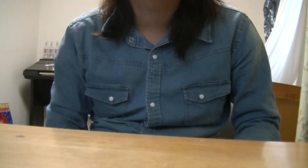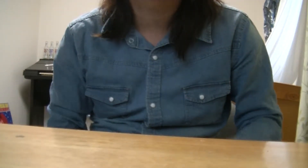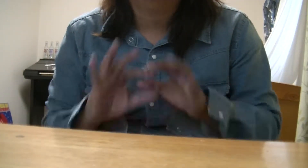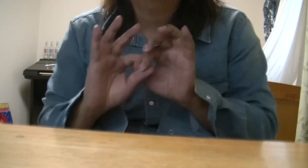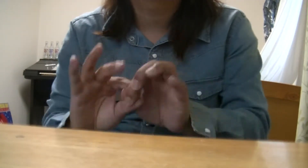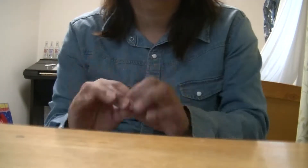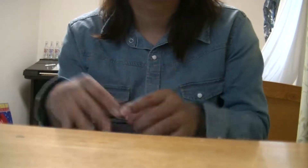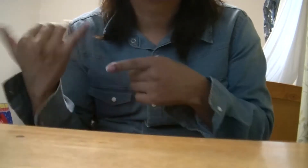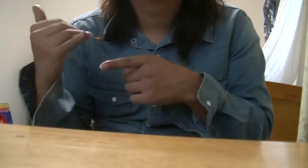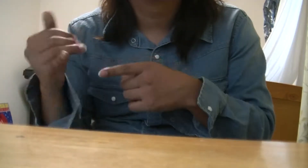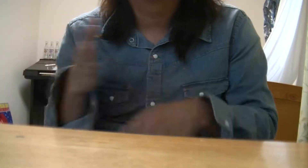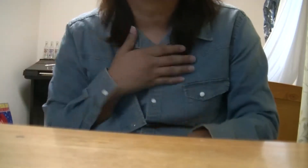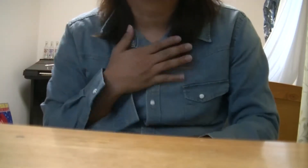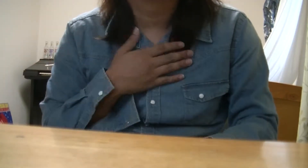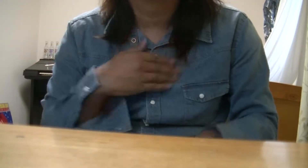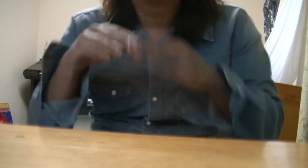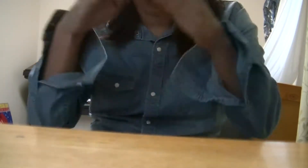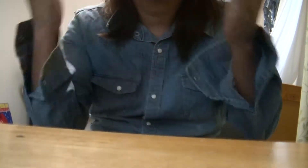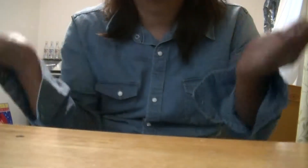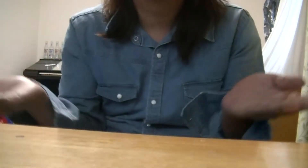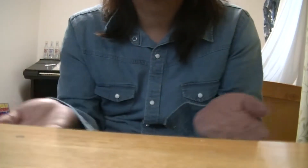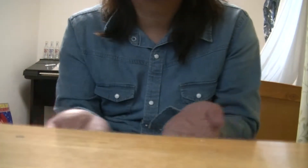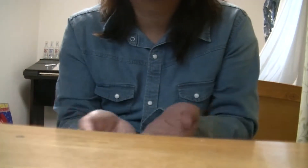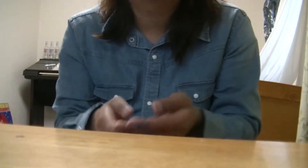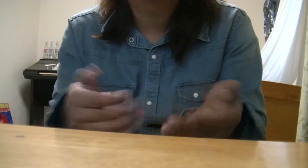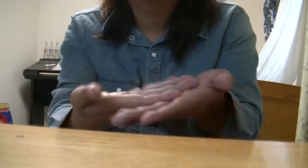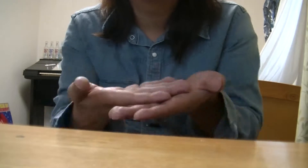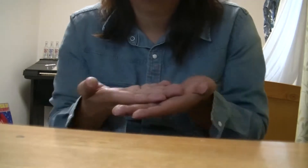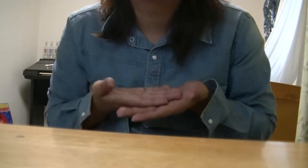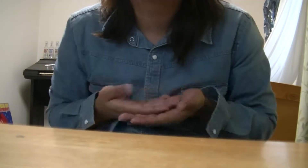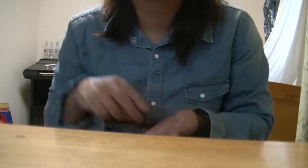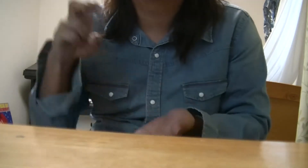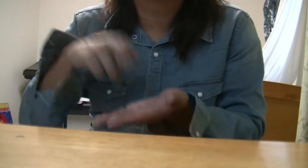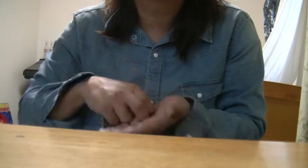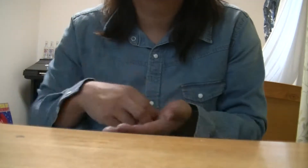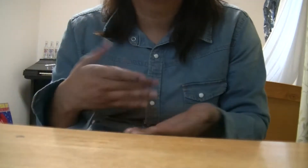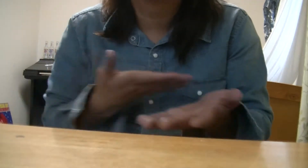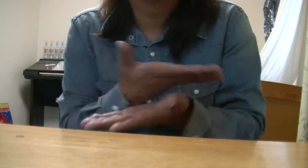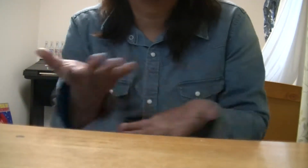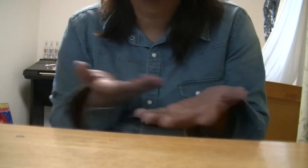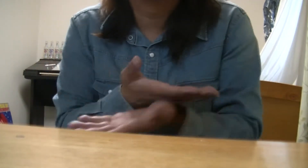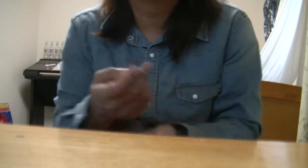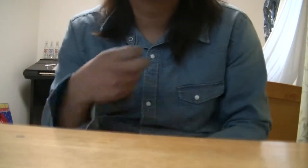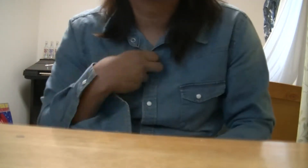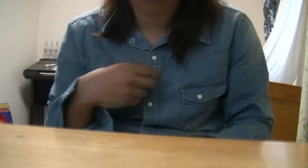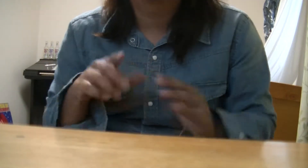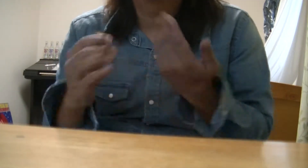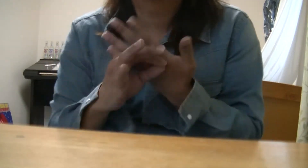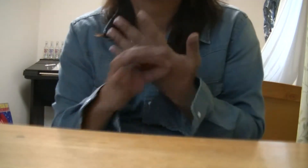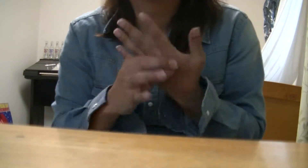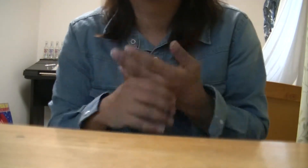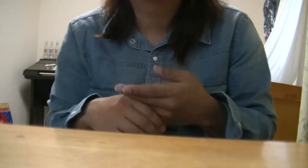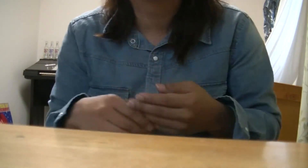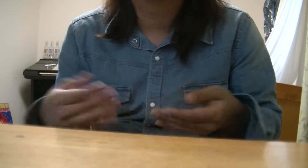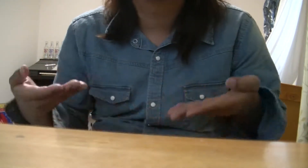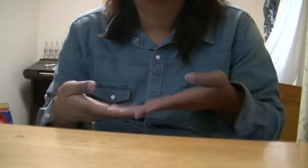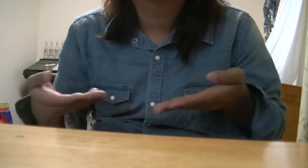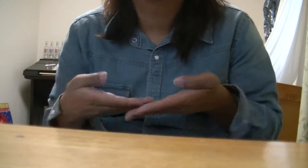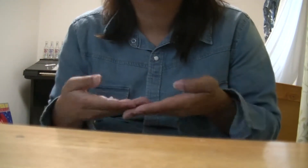ちに僕は全てを受け止めるって決めて付き合ってきました。 例えばアルバイトの時間に普通にただ遅